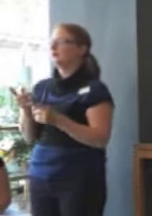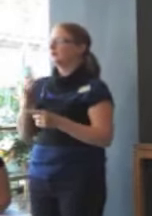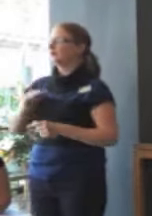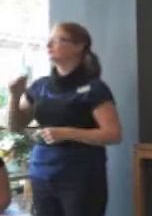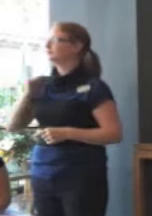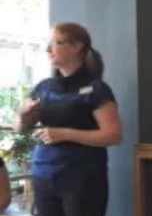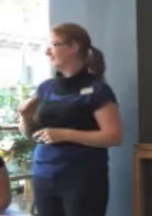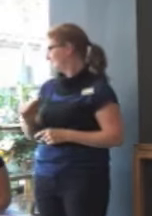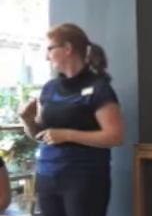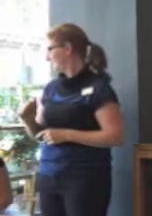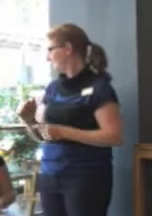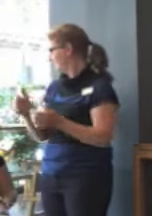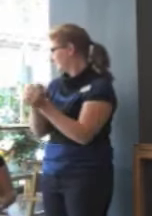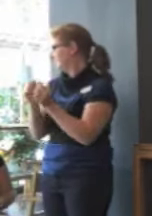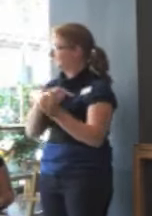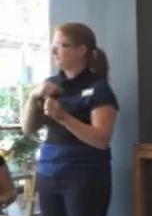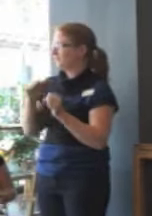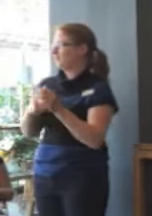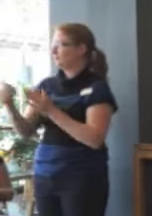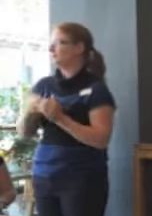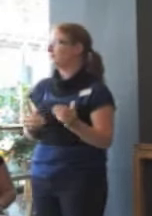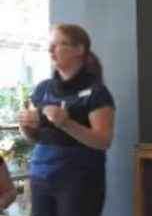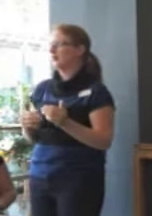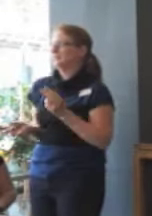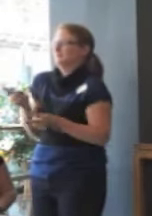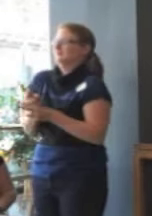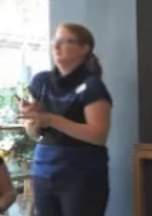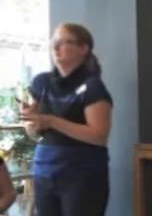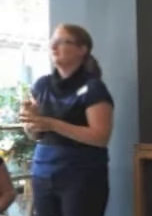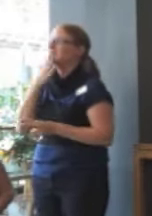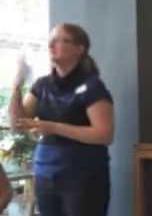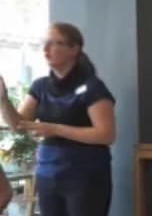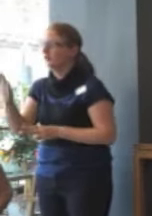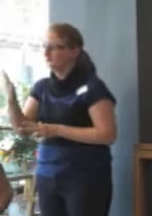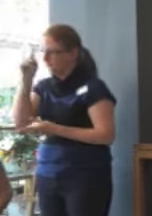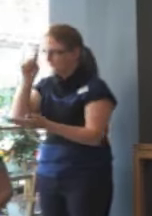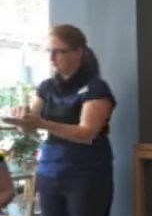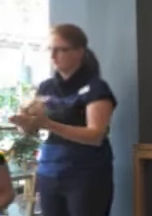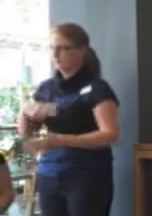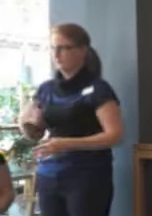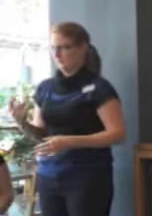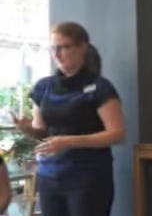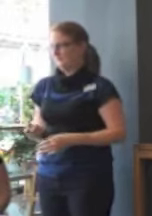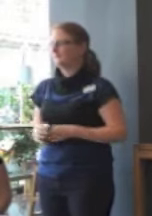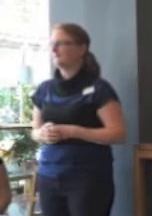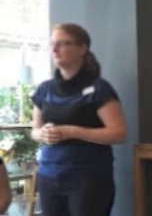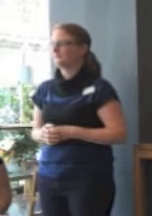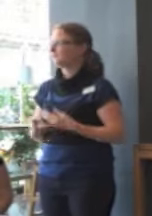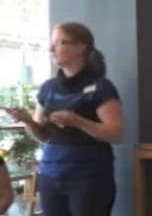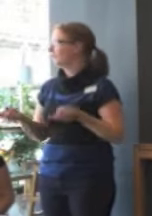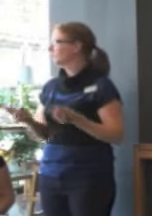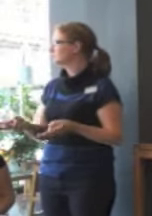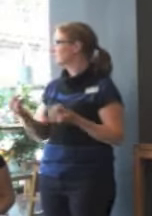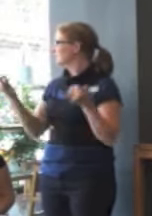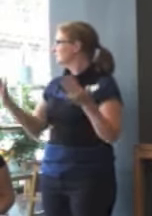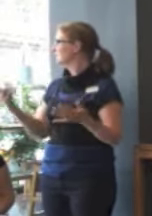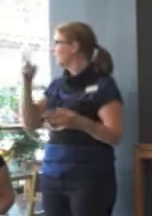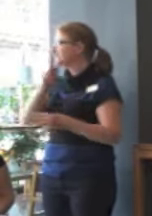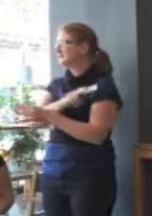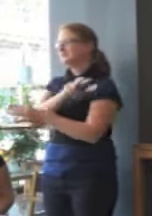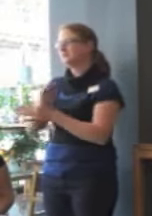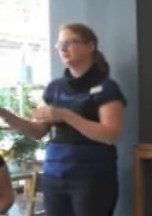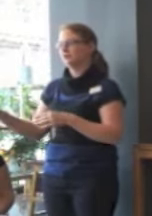ut ensidigt för att göra ett privat val tryggare mot offentligt. Och allra sist ska jag säga att dagens tillsyn